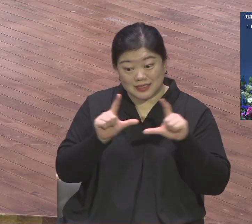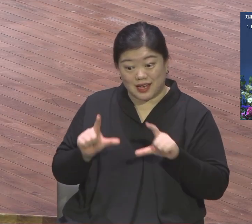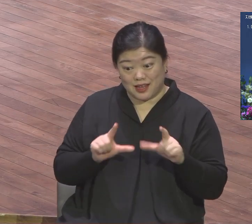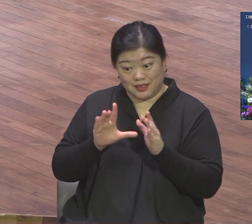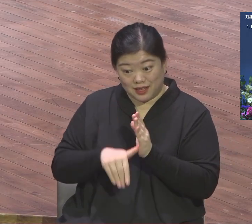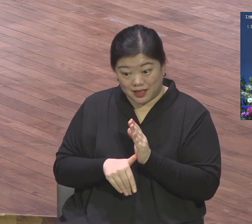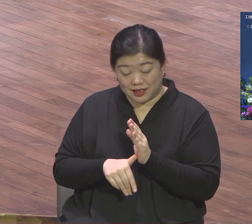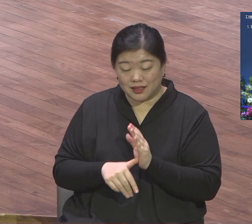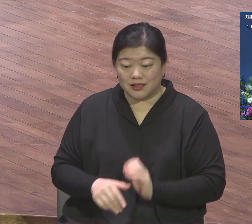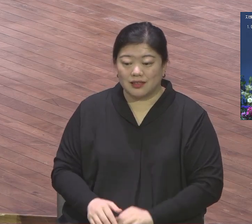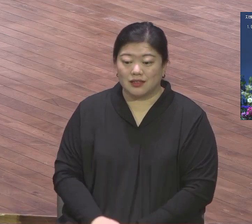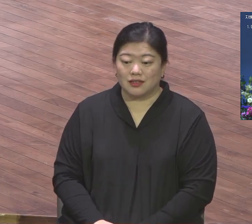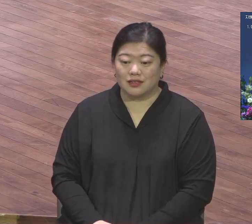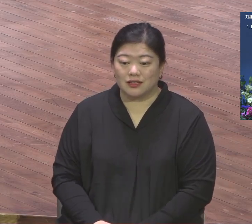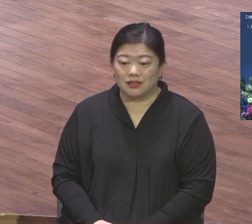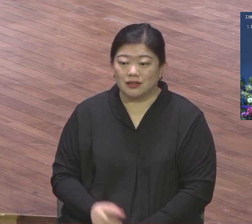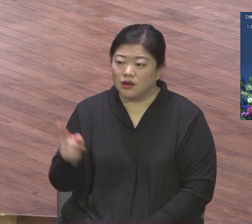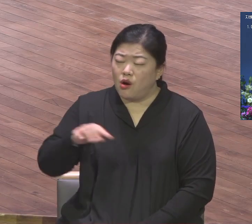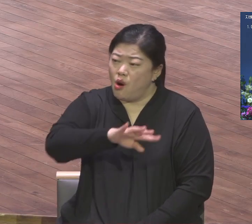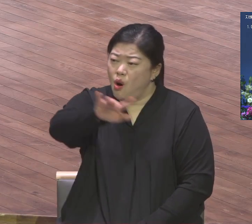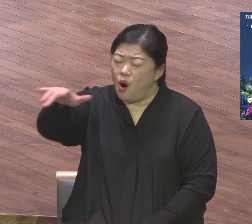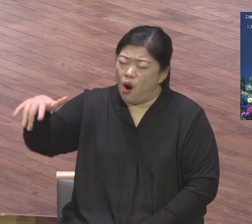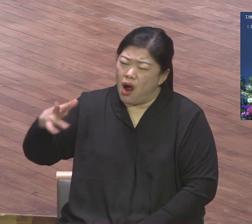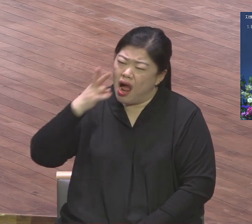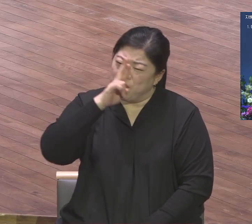하나님의 축복을 왜 다 놓치냐?